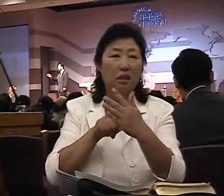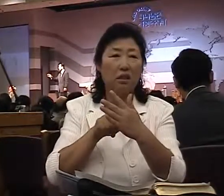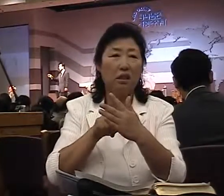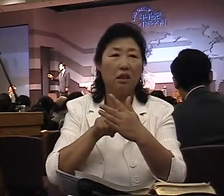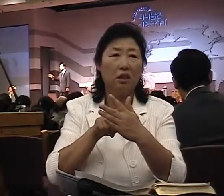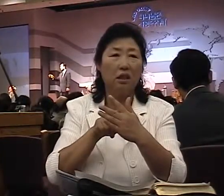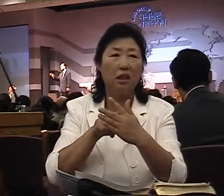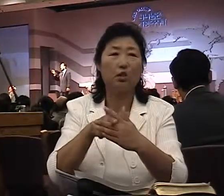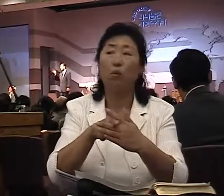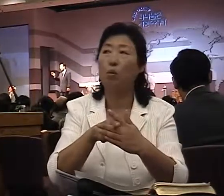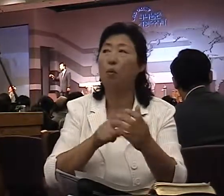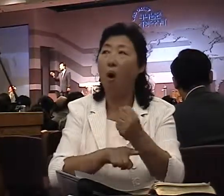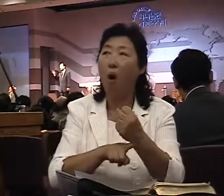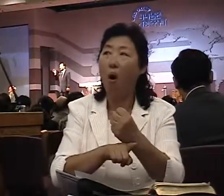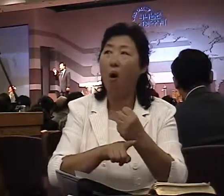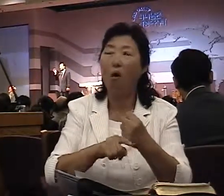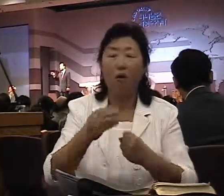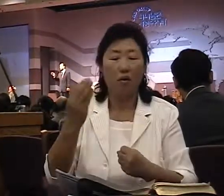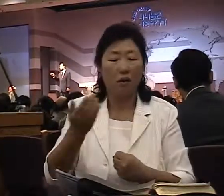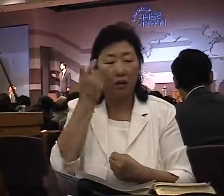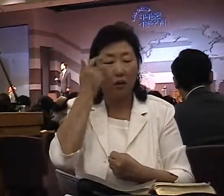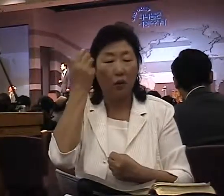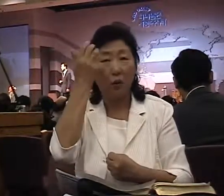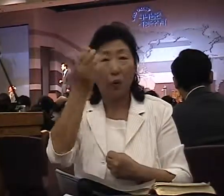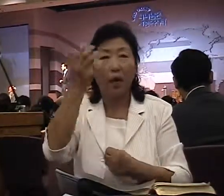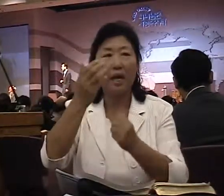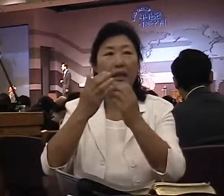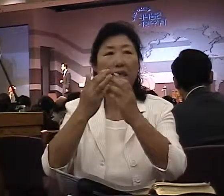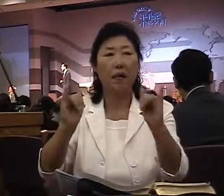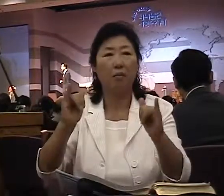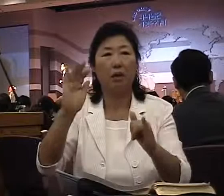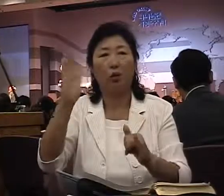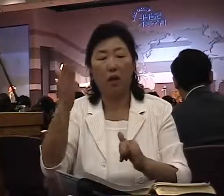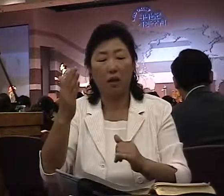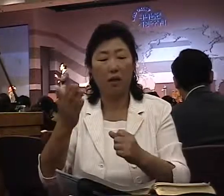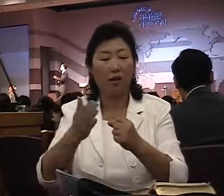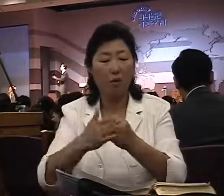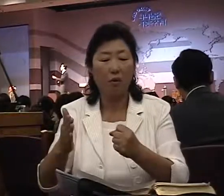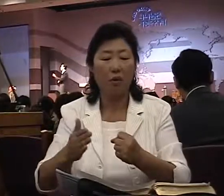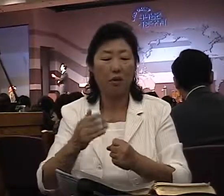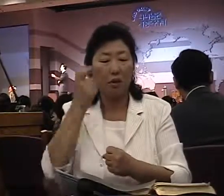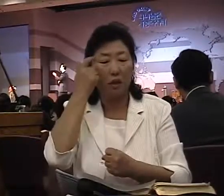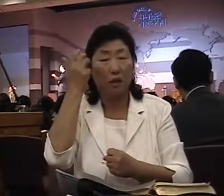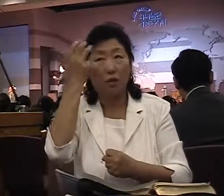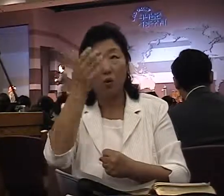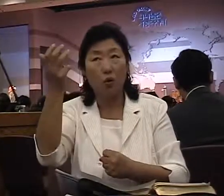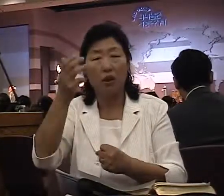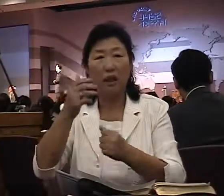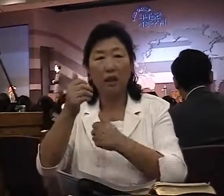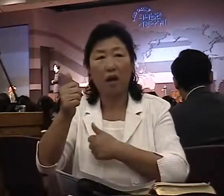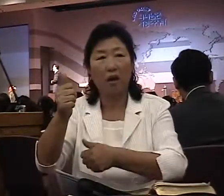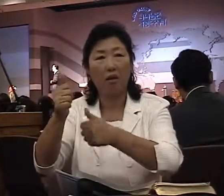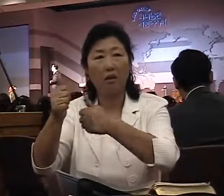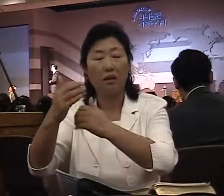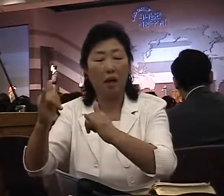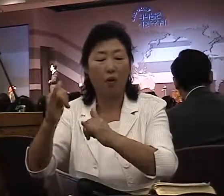이유는 우리가 성령의 사람이 되어야 되기 때문입니다. 성령을 따르는 사람들이 되어야 합니다.